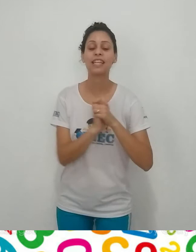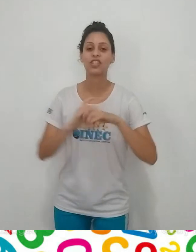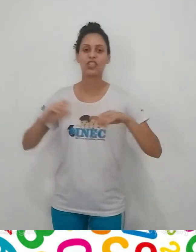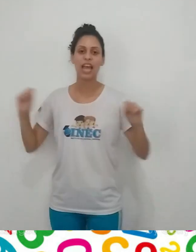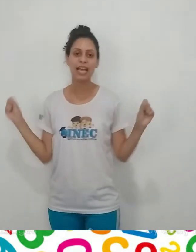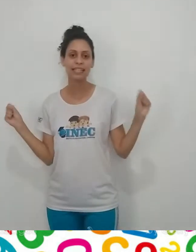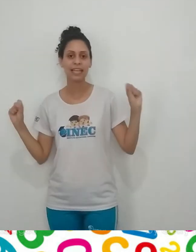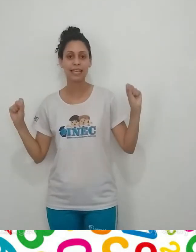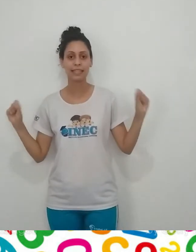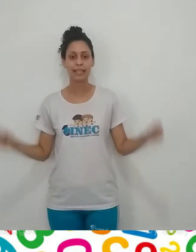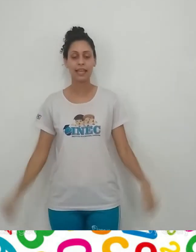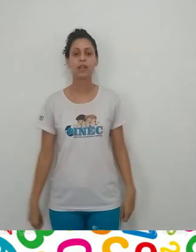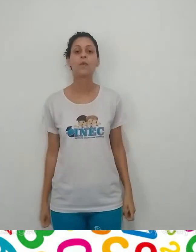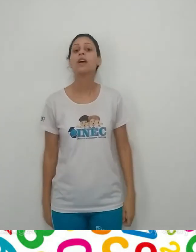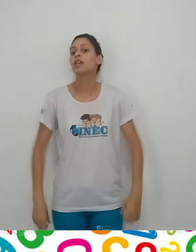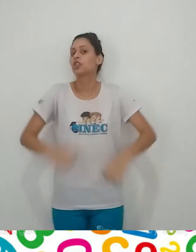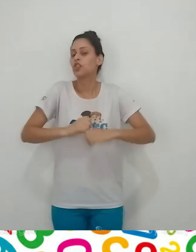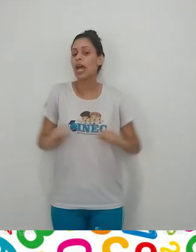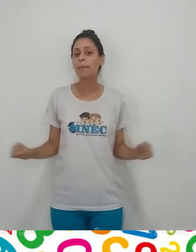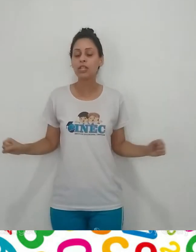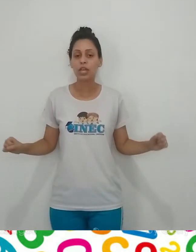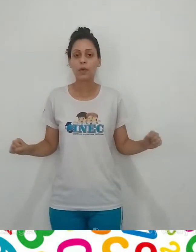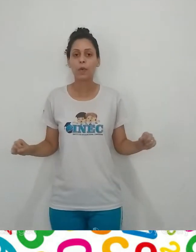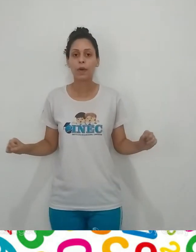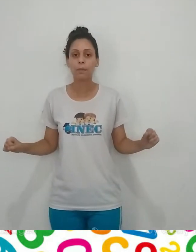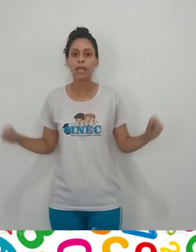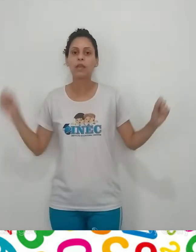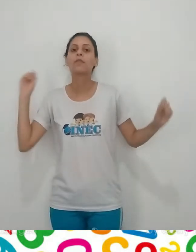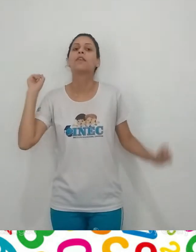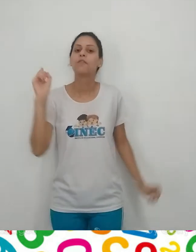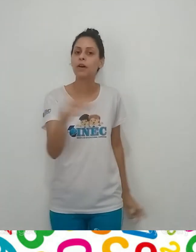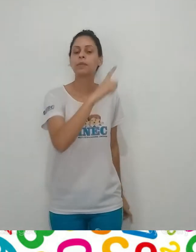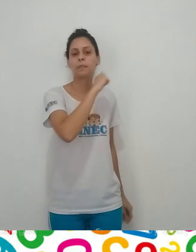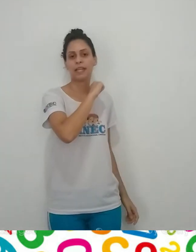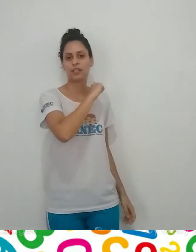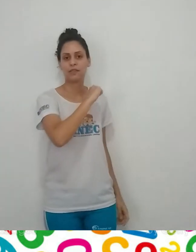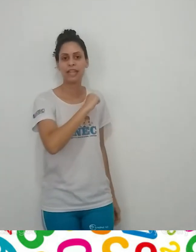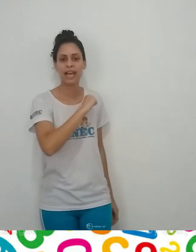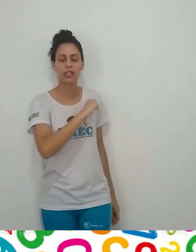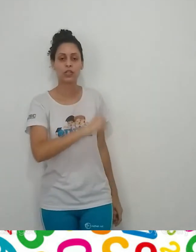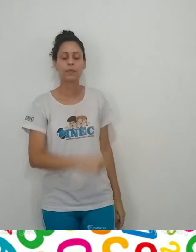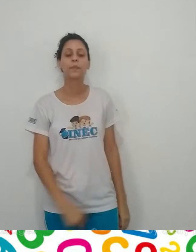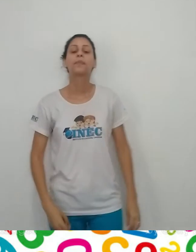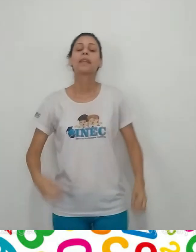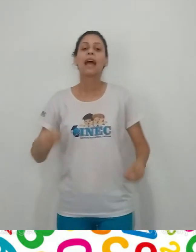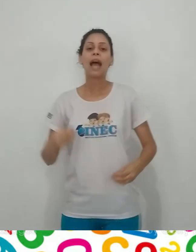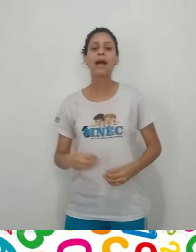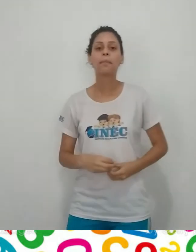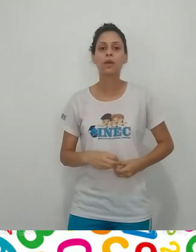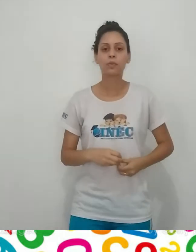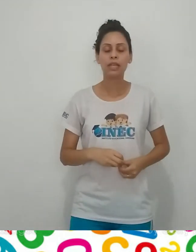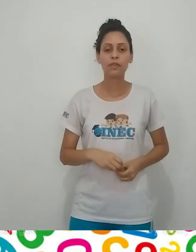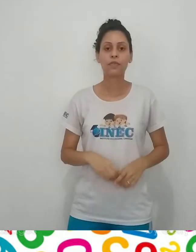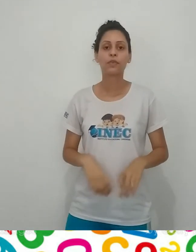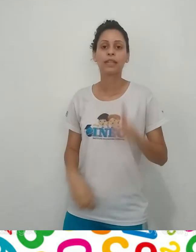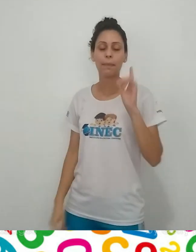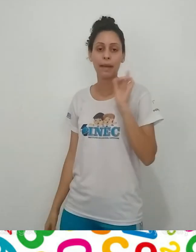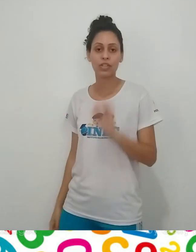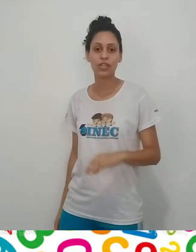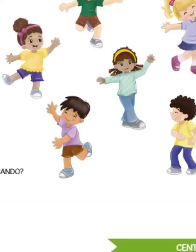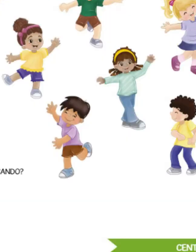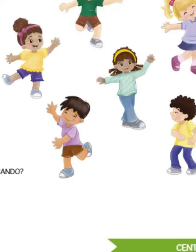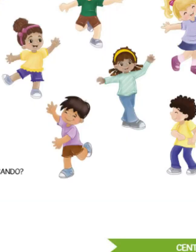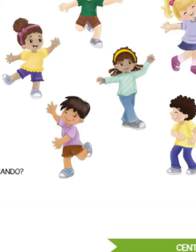que vocês já se aqueceram, já mexeram o corpinho, vamos para a atividade? Abra um livro